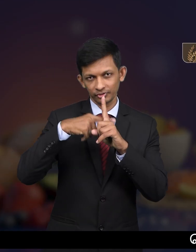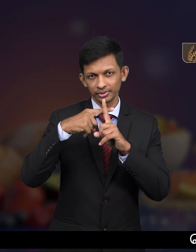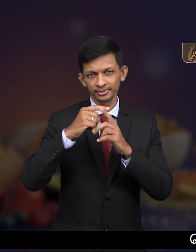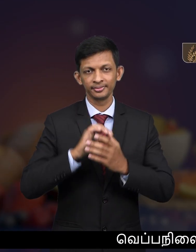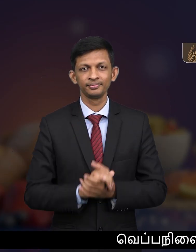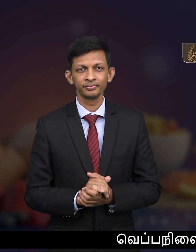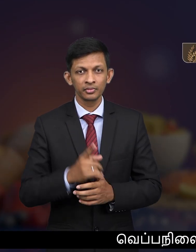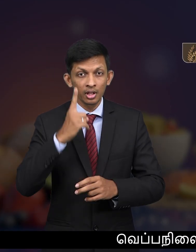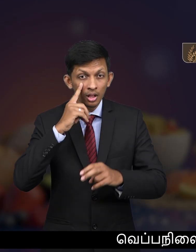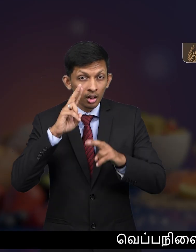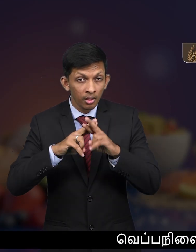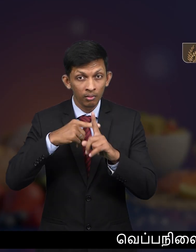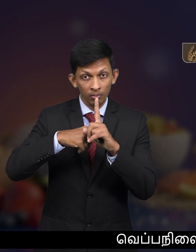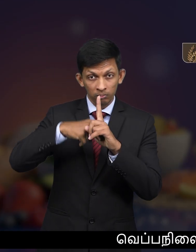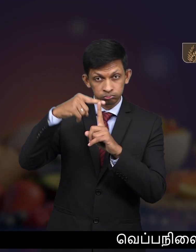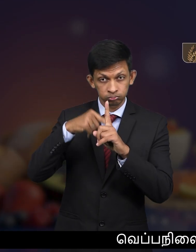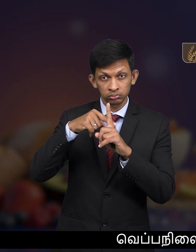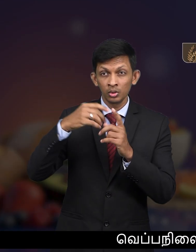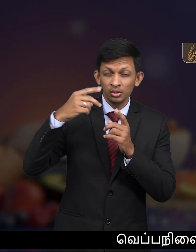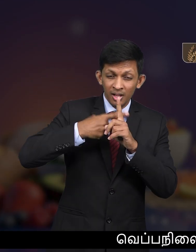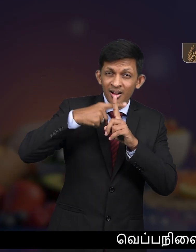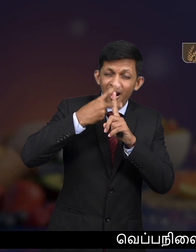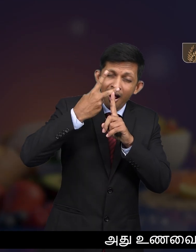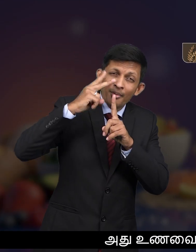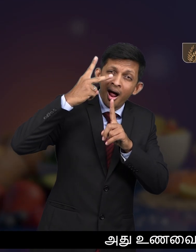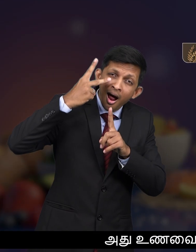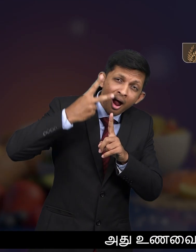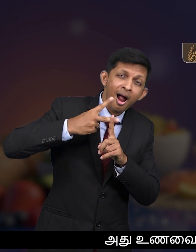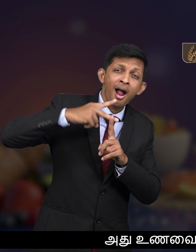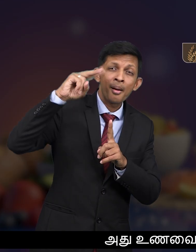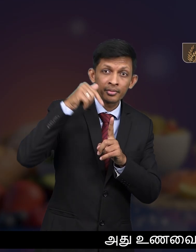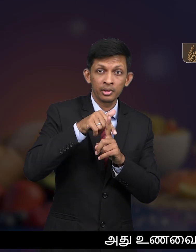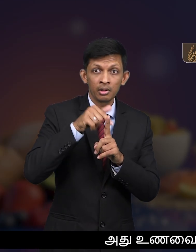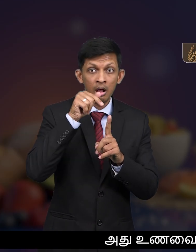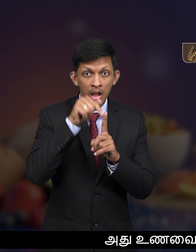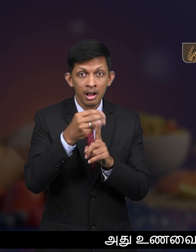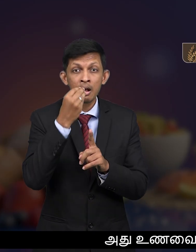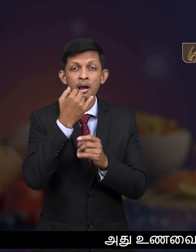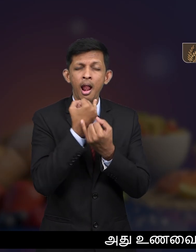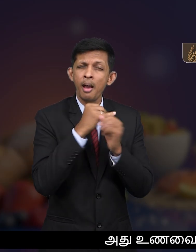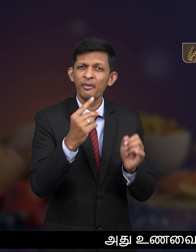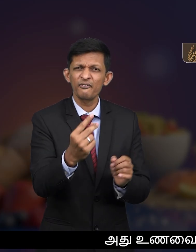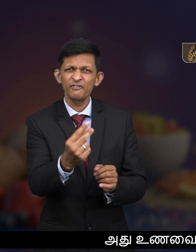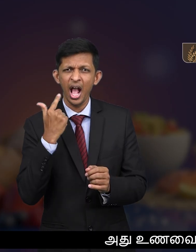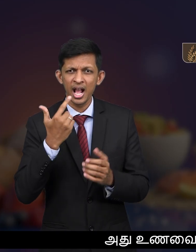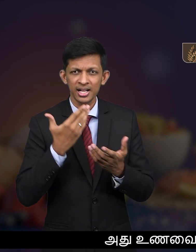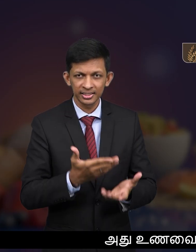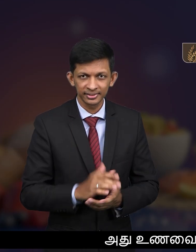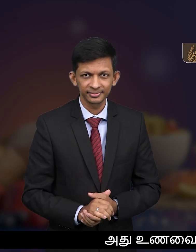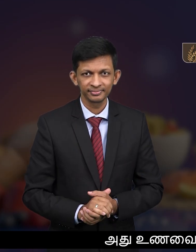வெப்பநிலை. வெப்பநிலை அதிகமாக இருந்தால் அது உணவை விரைவாக கெடுக்கும்.